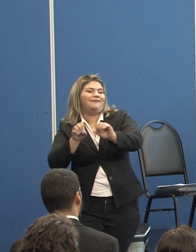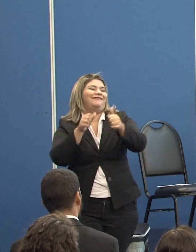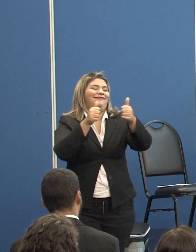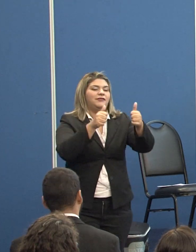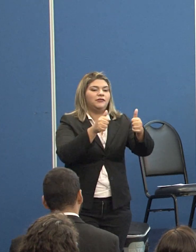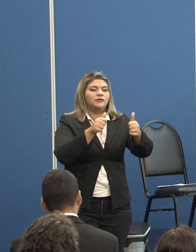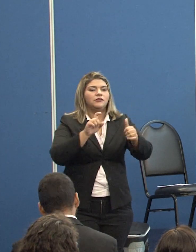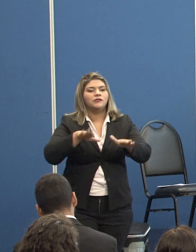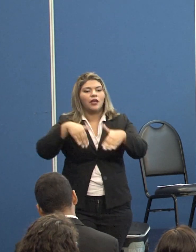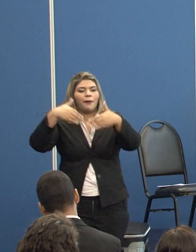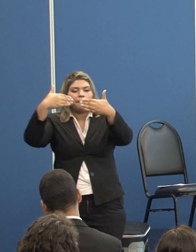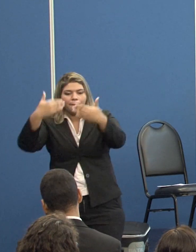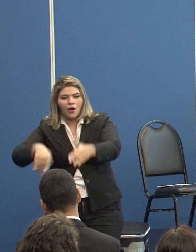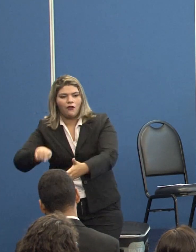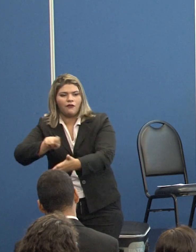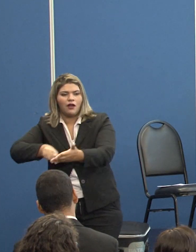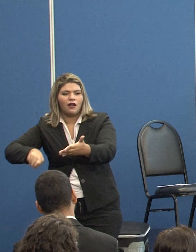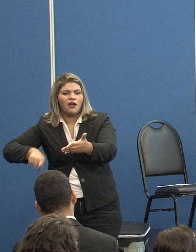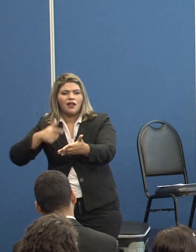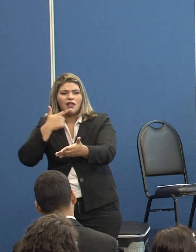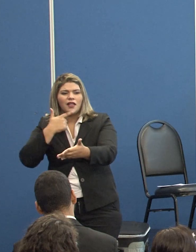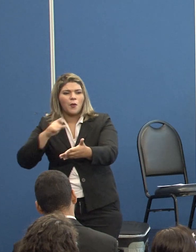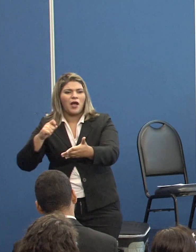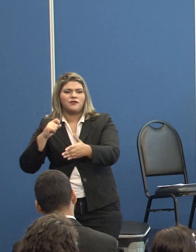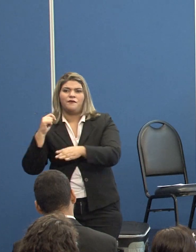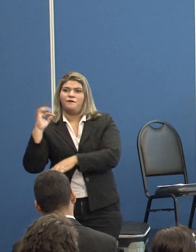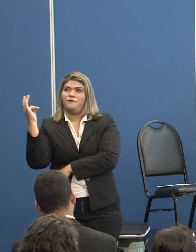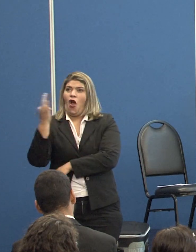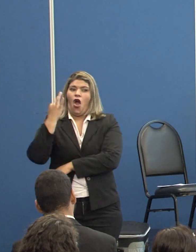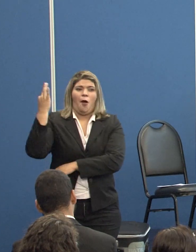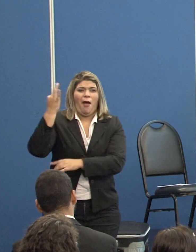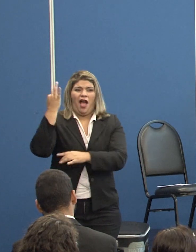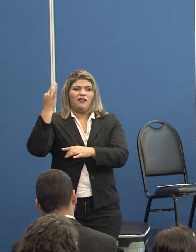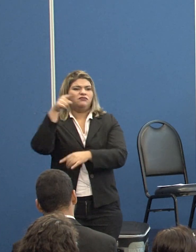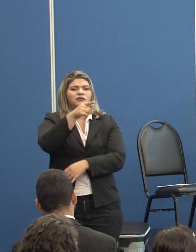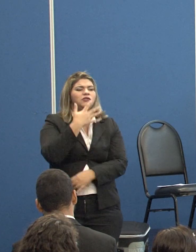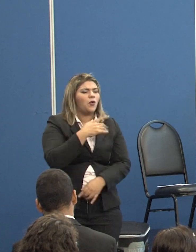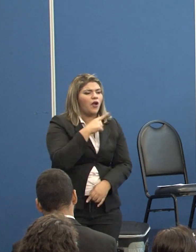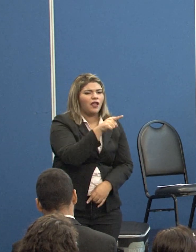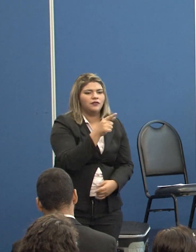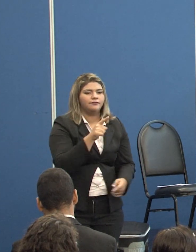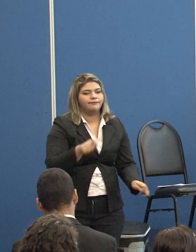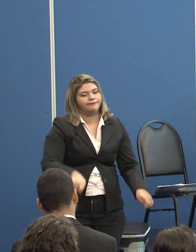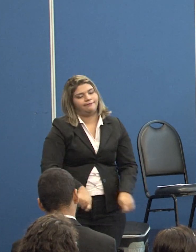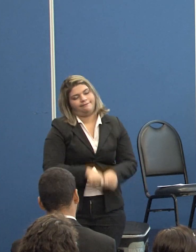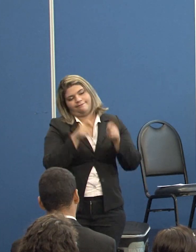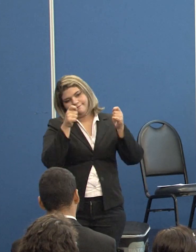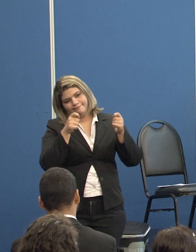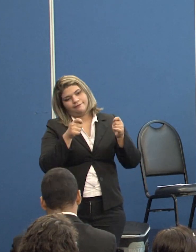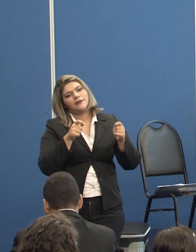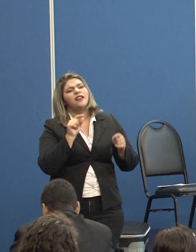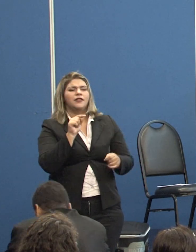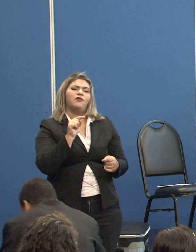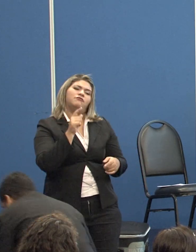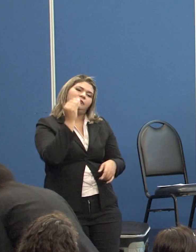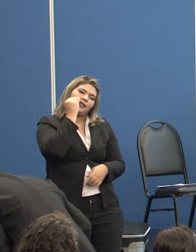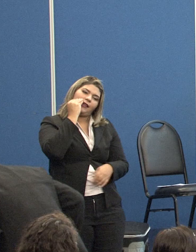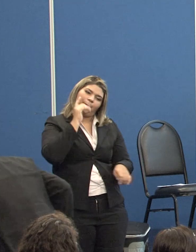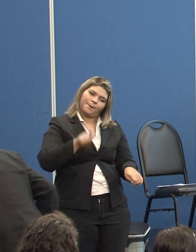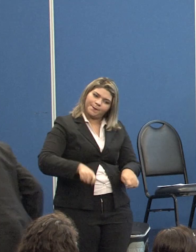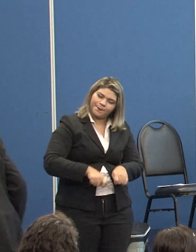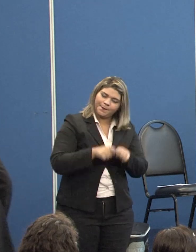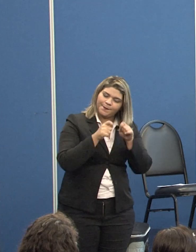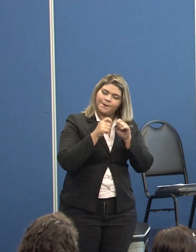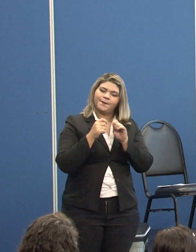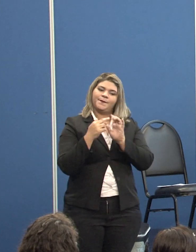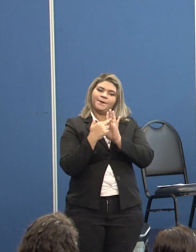não conhece. Então, assim, vamos romper essa barreira. Eu conto com a ajuda de vocês. Eu sempre falo, é